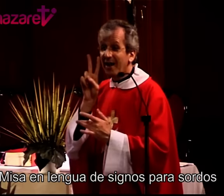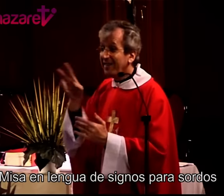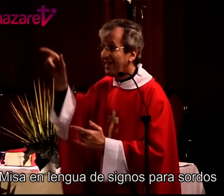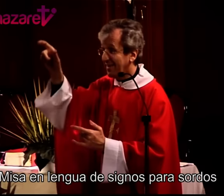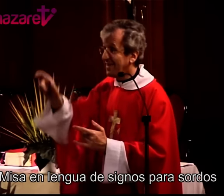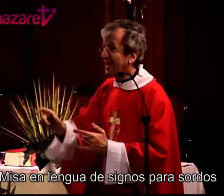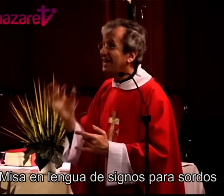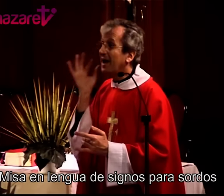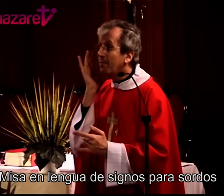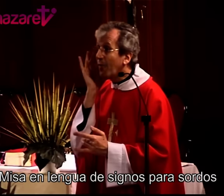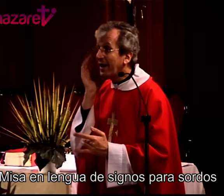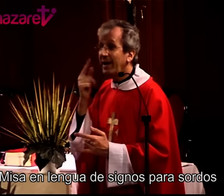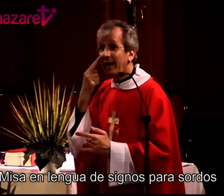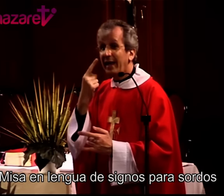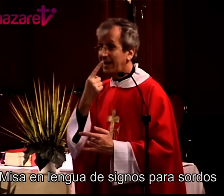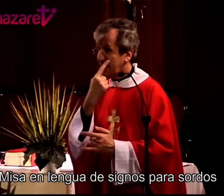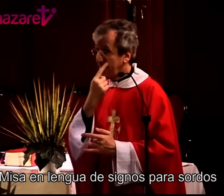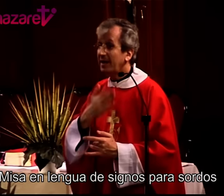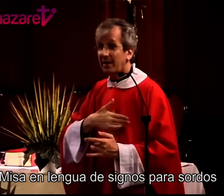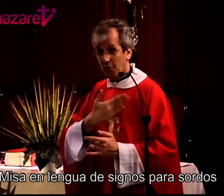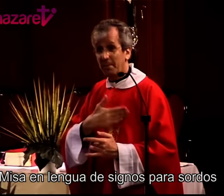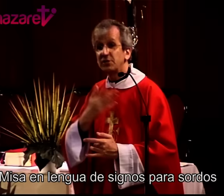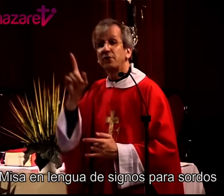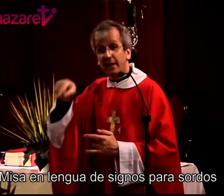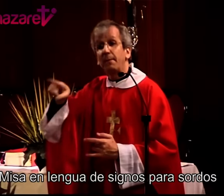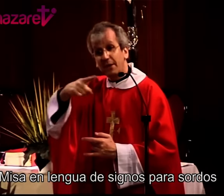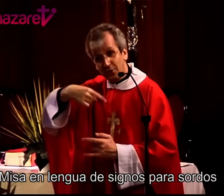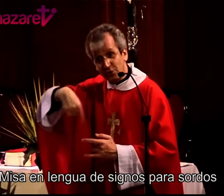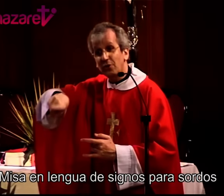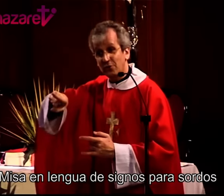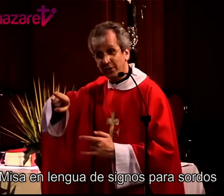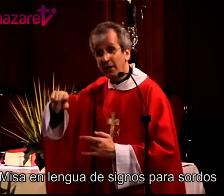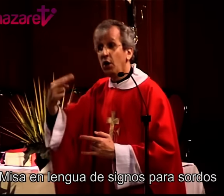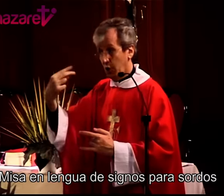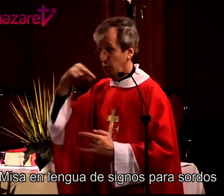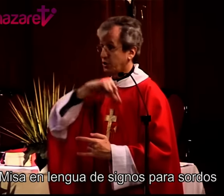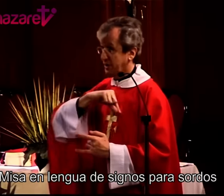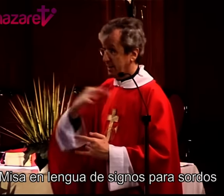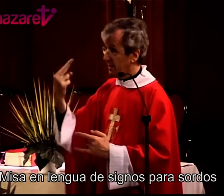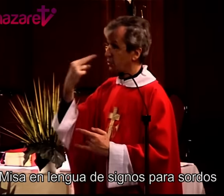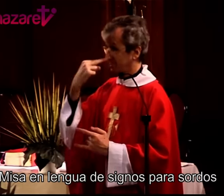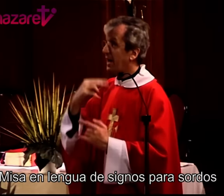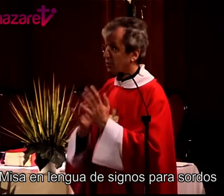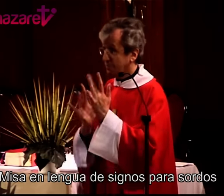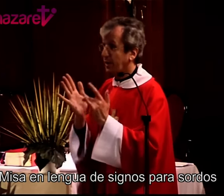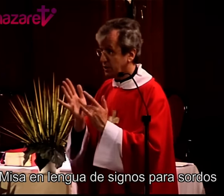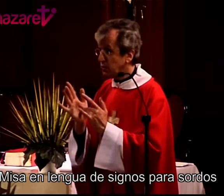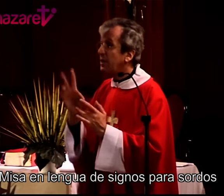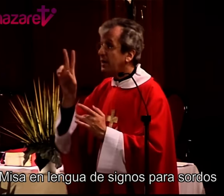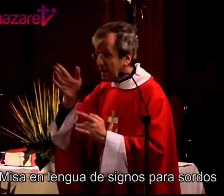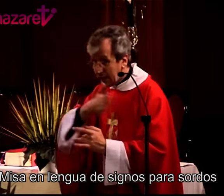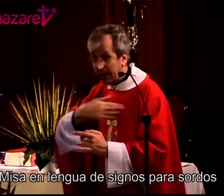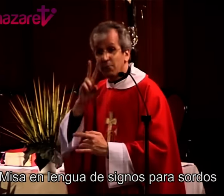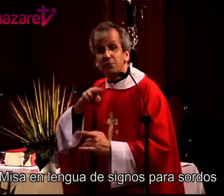Jesús delante de aquella mujer, esa mirada de compasión que también nosotros nos sentimos mirados por